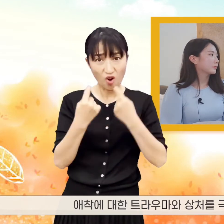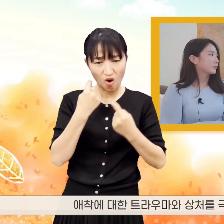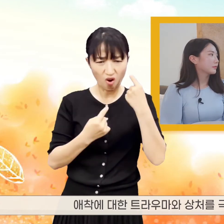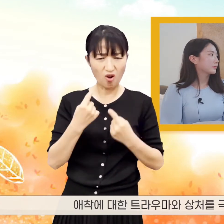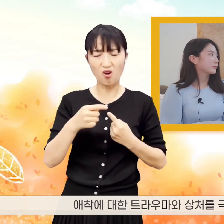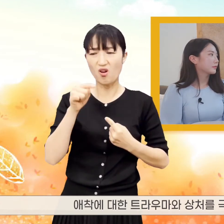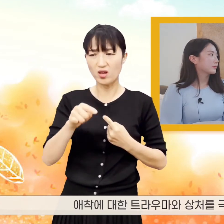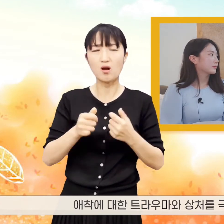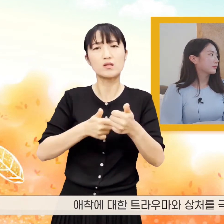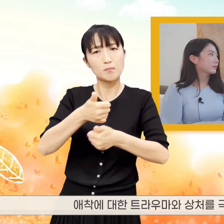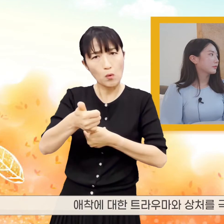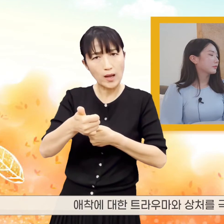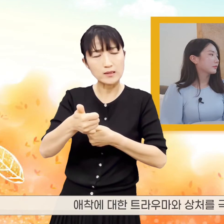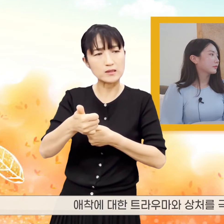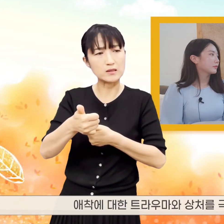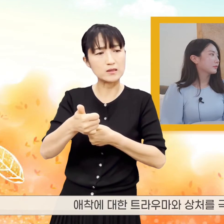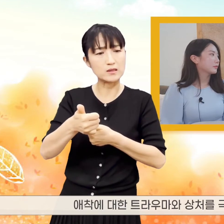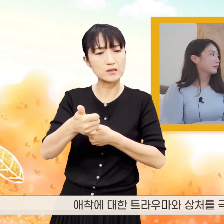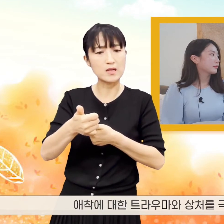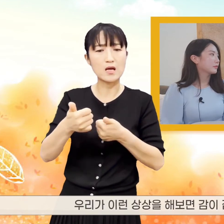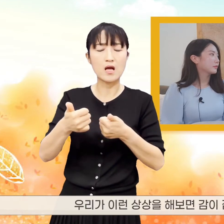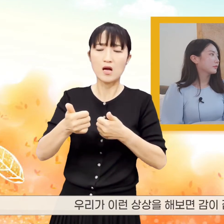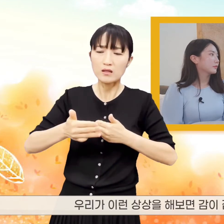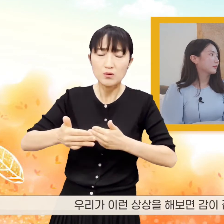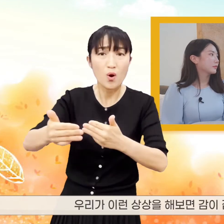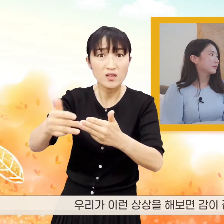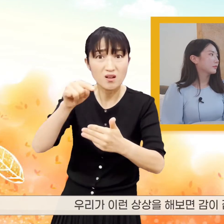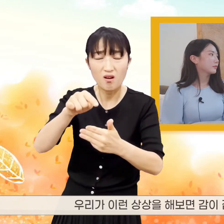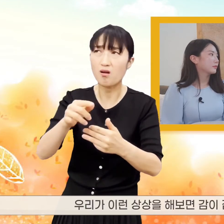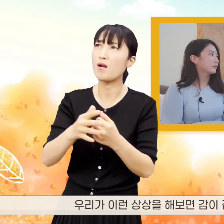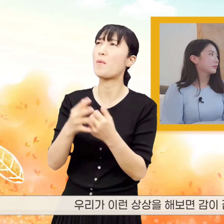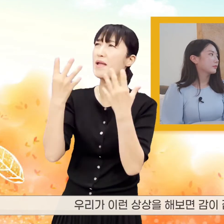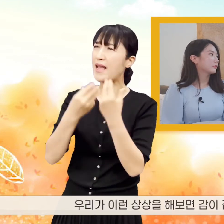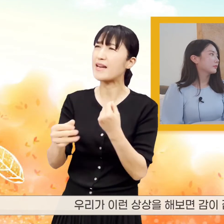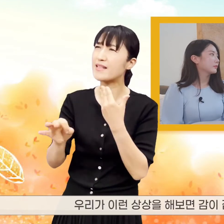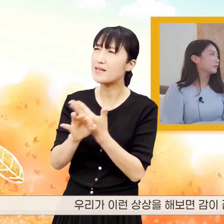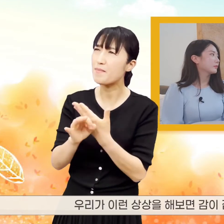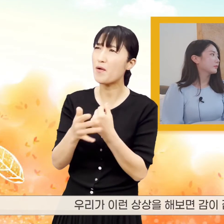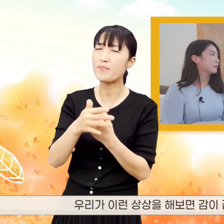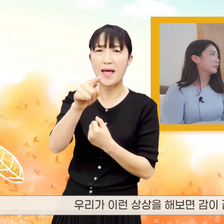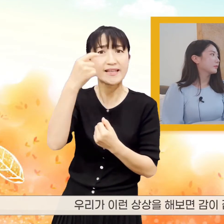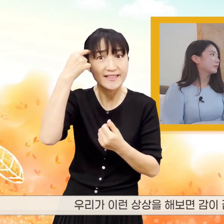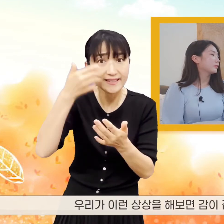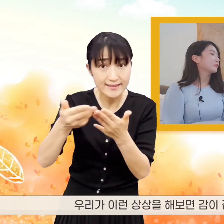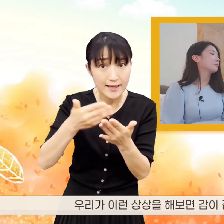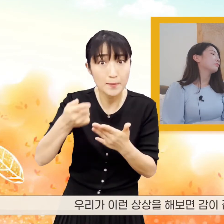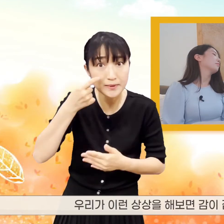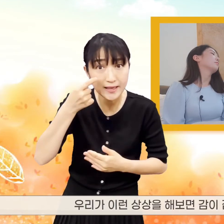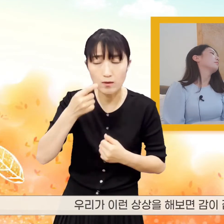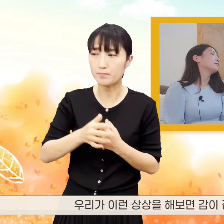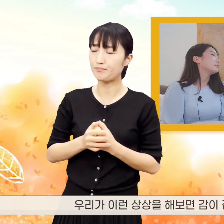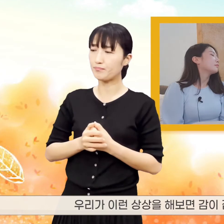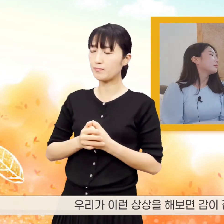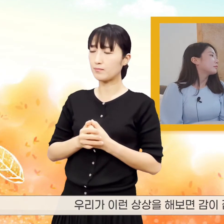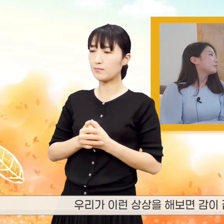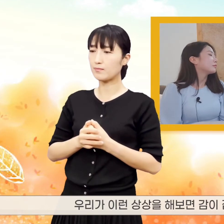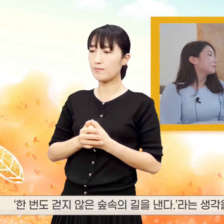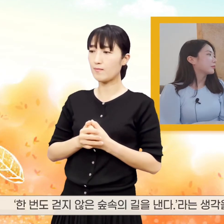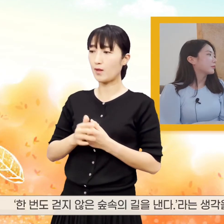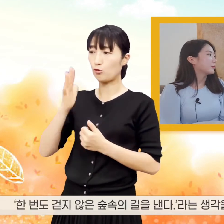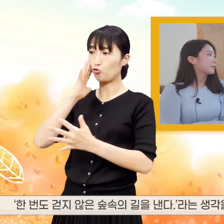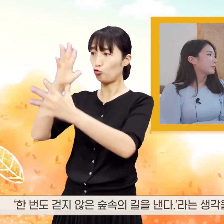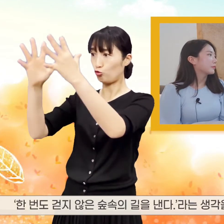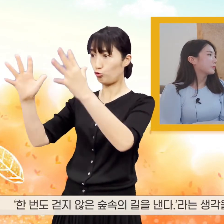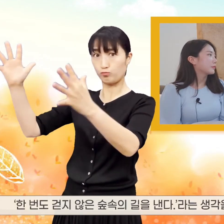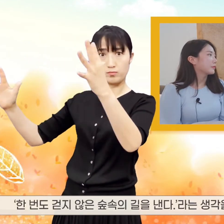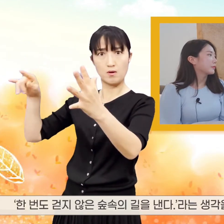대한 상처를 극복하는 과정은, 우리가 이런 상상을 해보시면 좀 감이 잡히실 것 같아요.